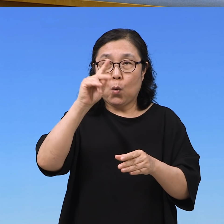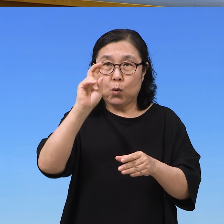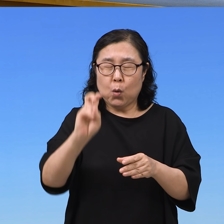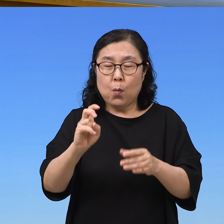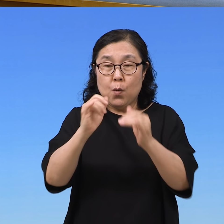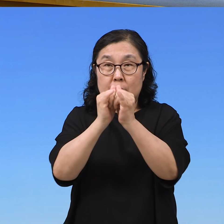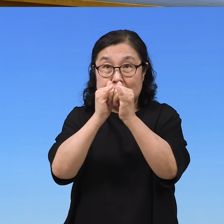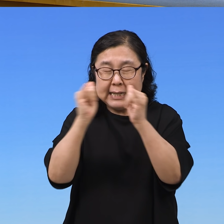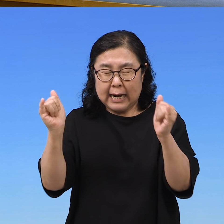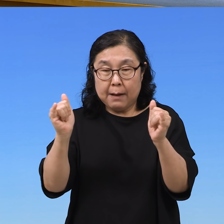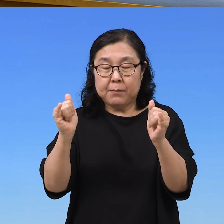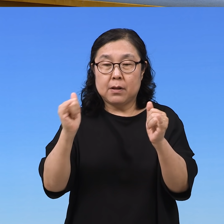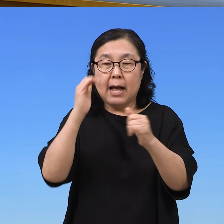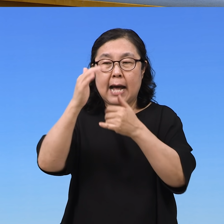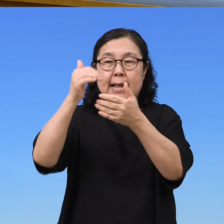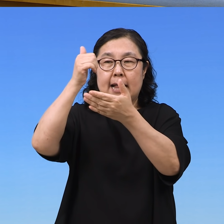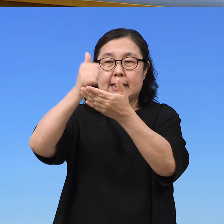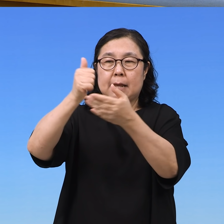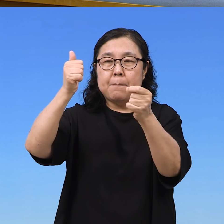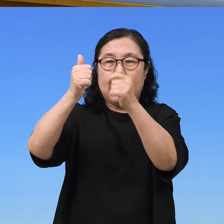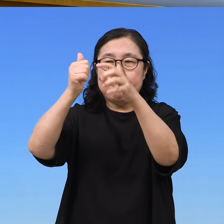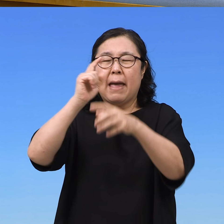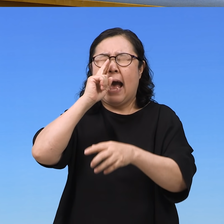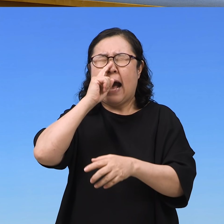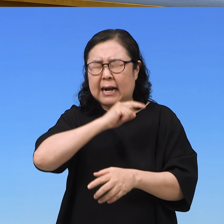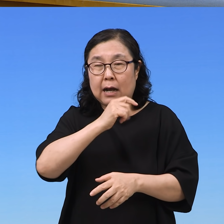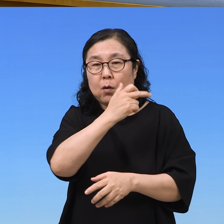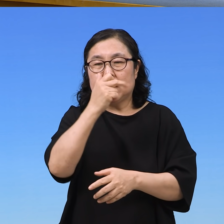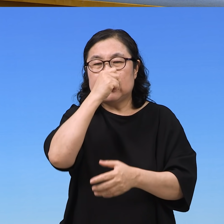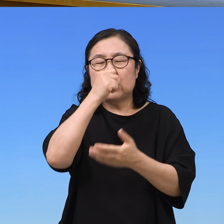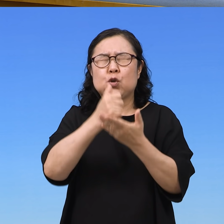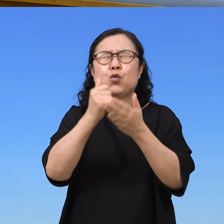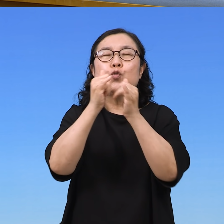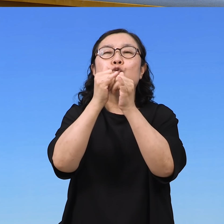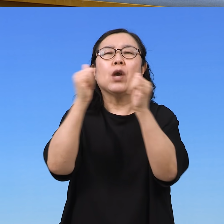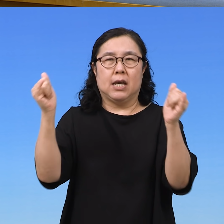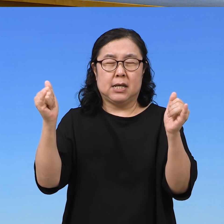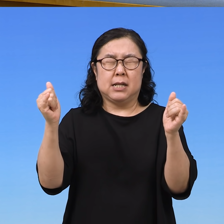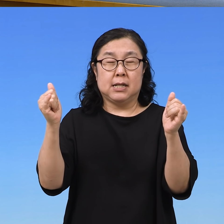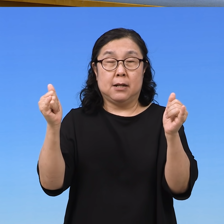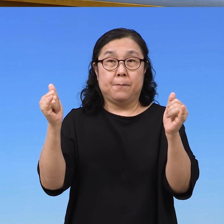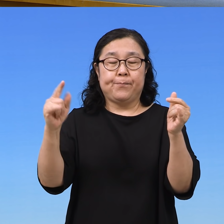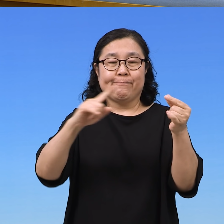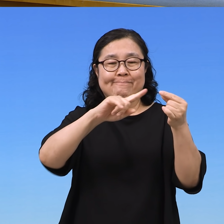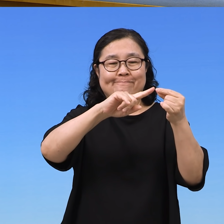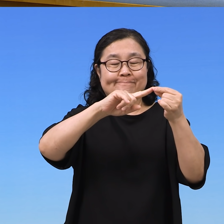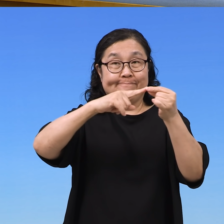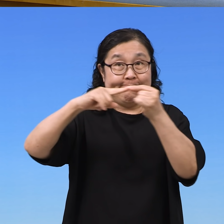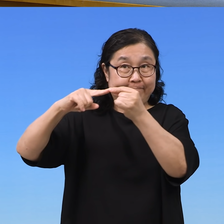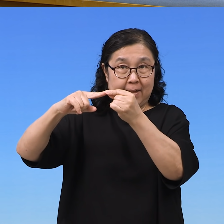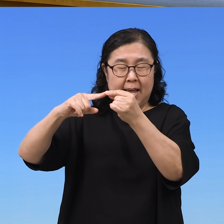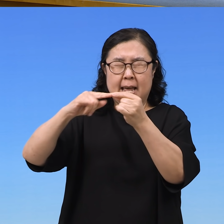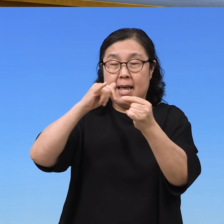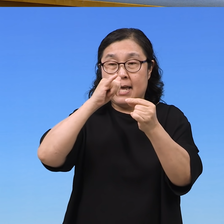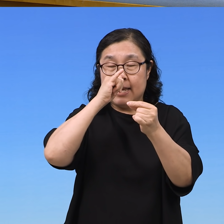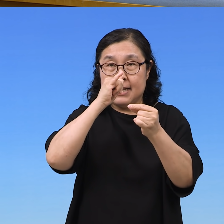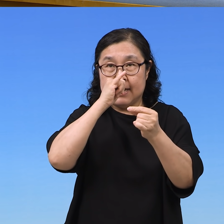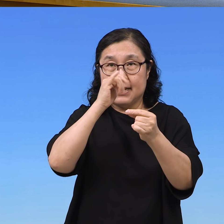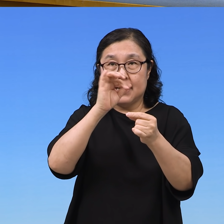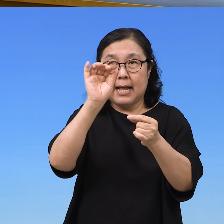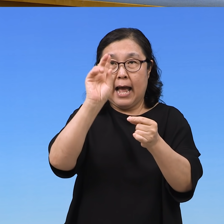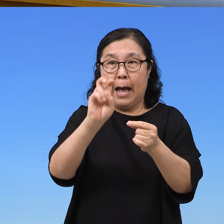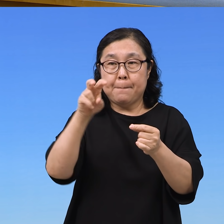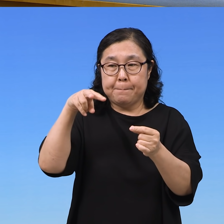소돔 사람은 여호와 앞에 악하며 큰 죄인이었더라. 여러분이 한마디 안에 담겨져 있는 이 암시가